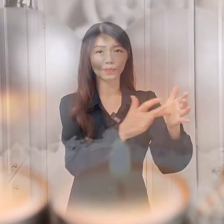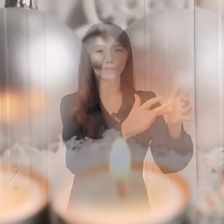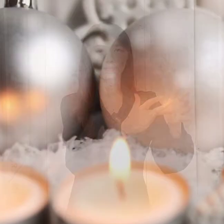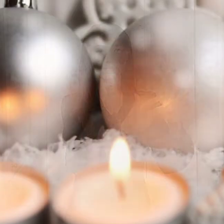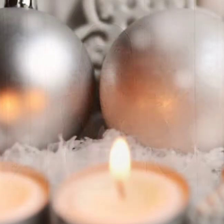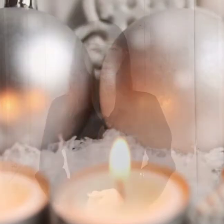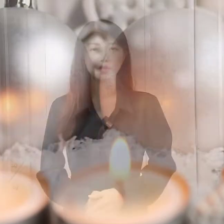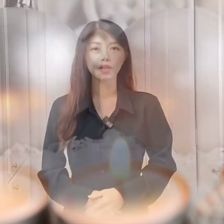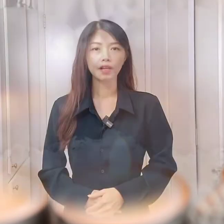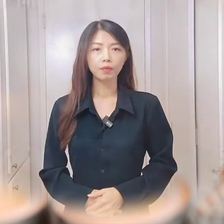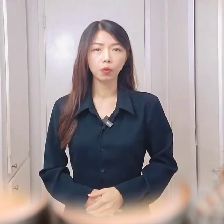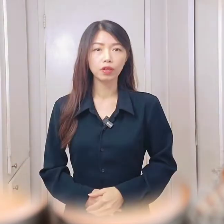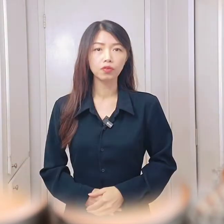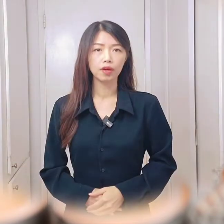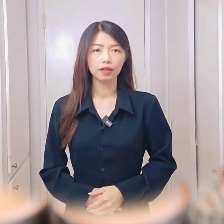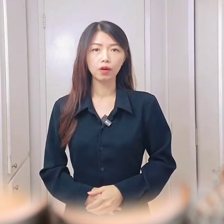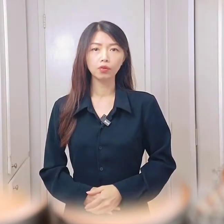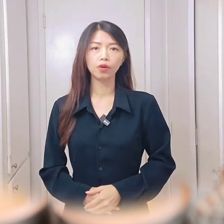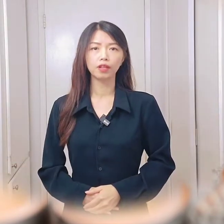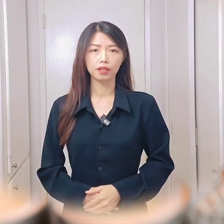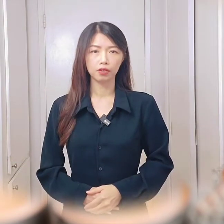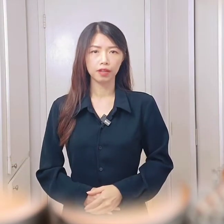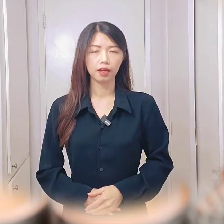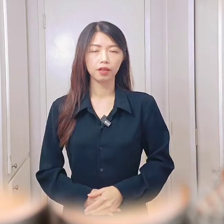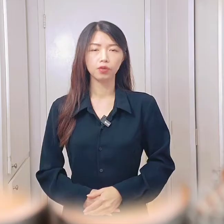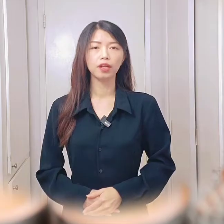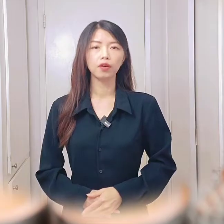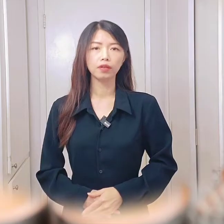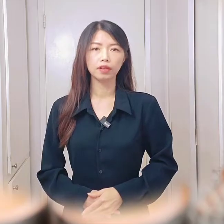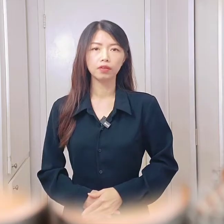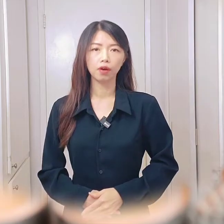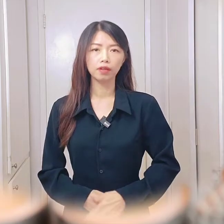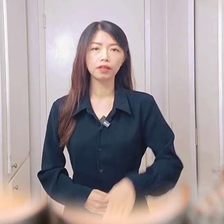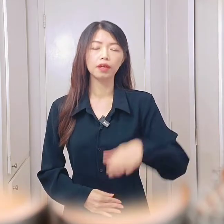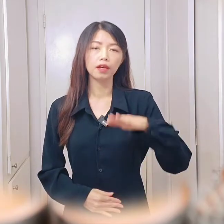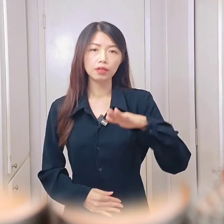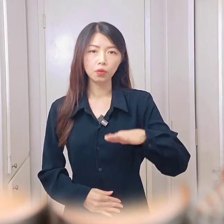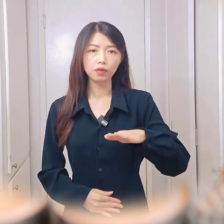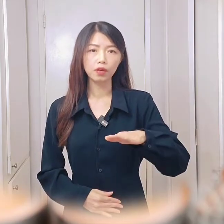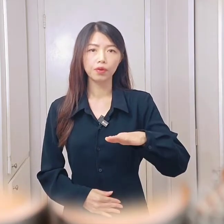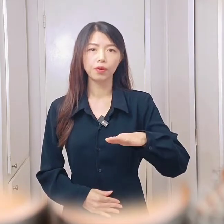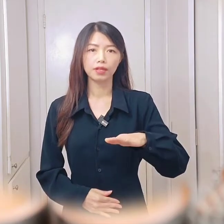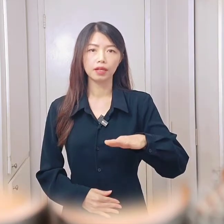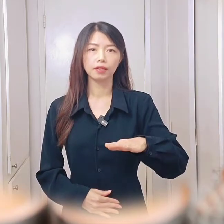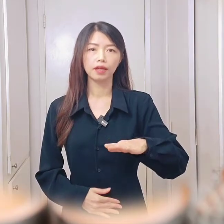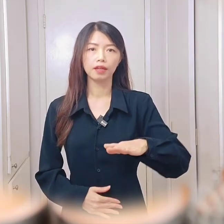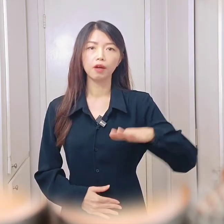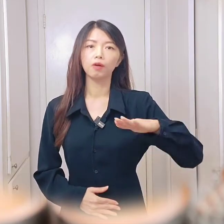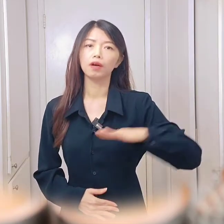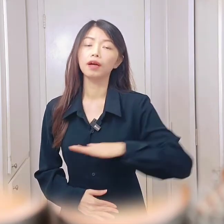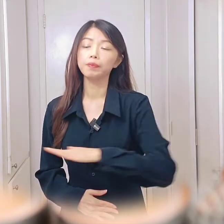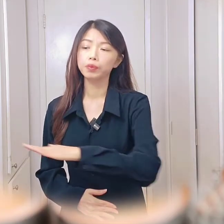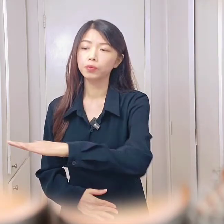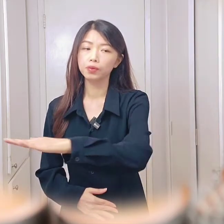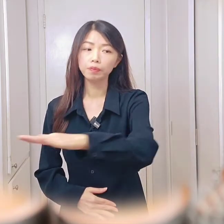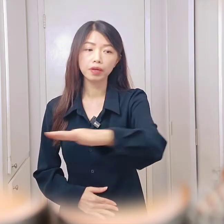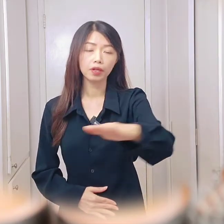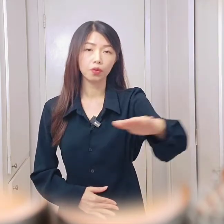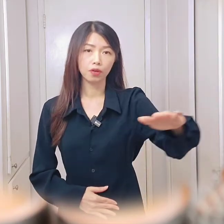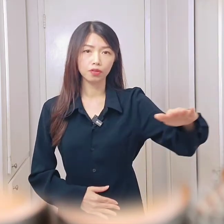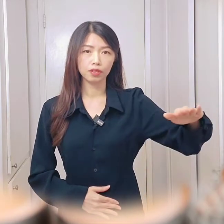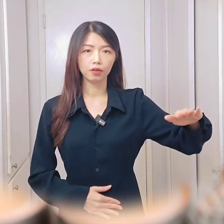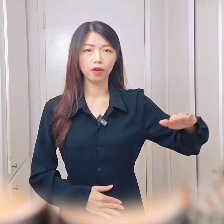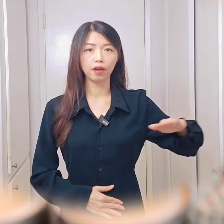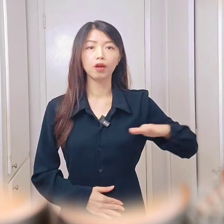예수. 우리를 모든 죄에서 구원하셨네. 우리라고 하는 대수어는 손등이 위로 한 이 상태에서 앞으로 한